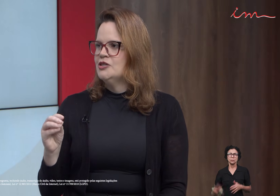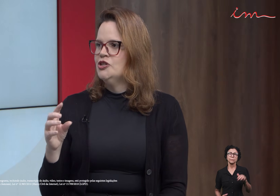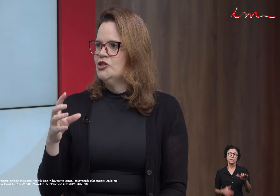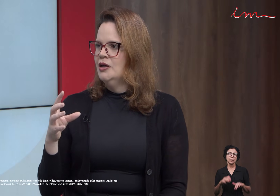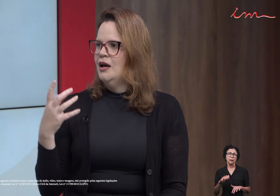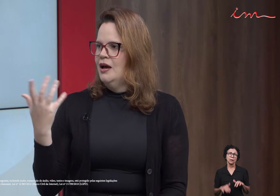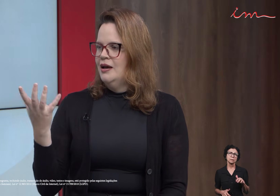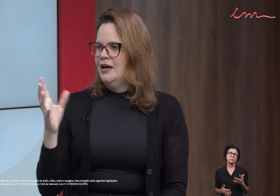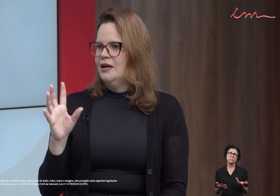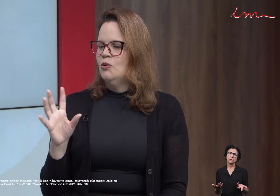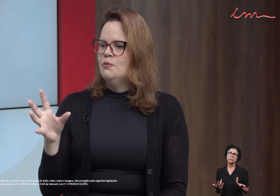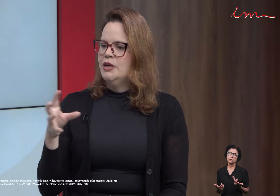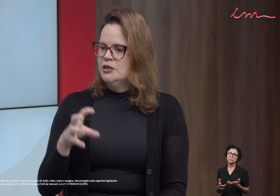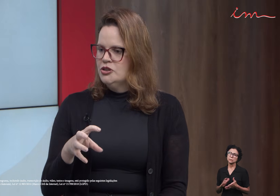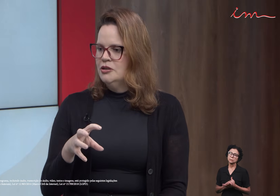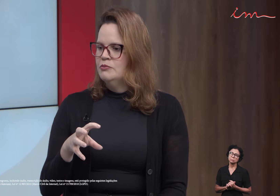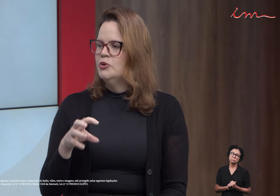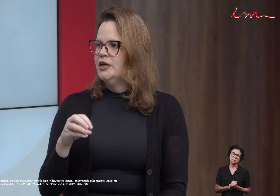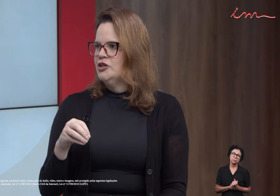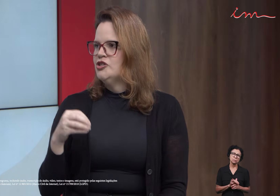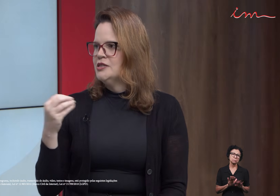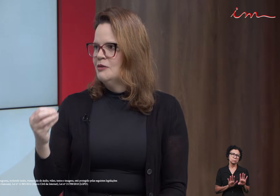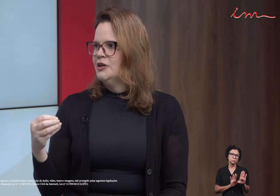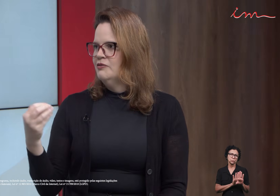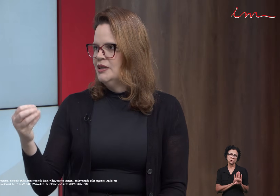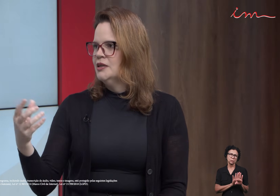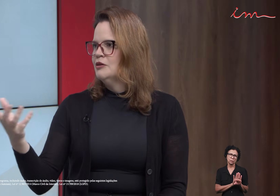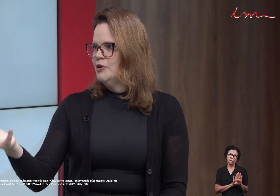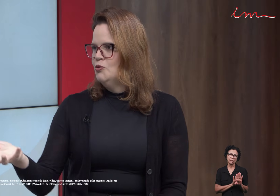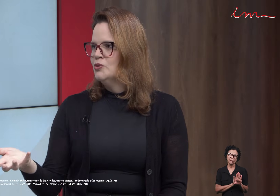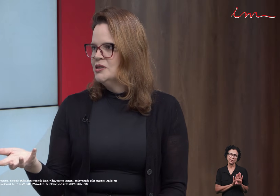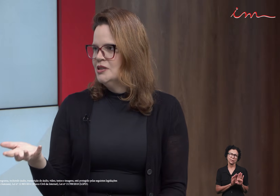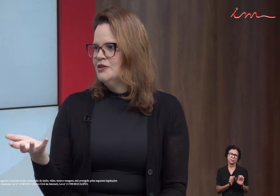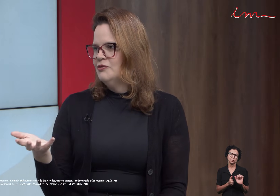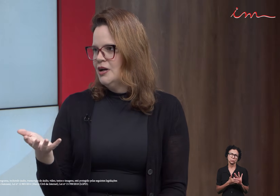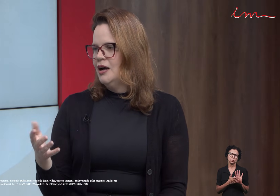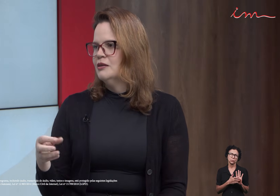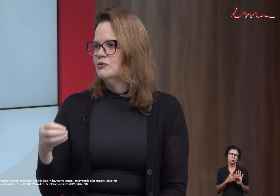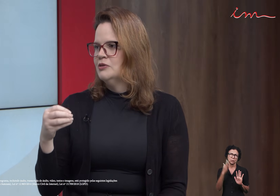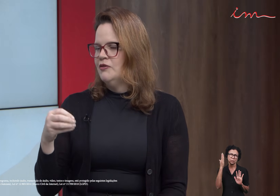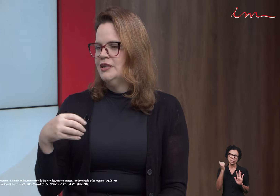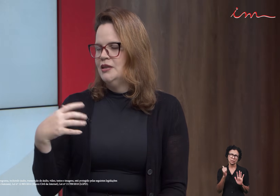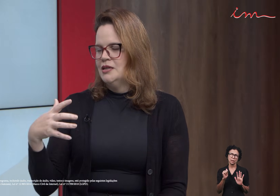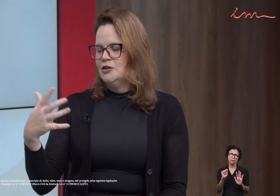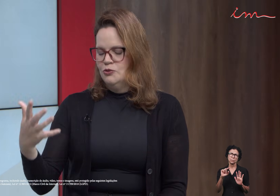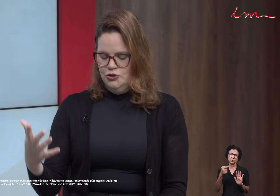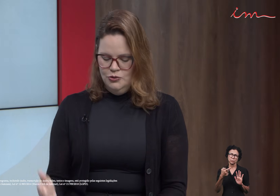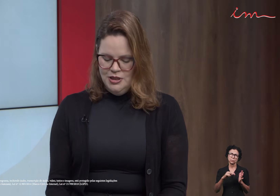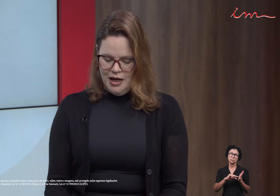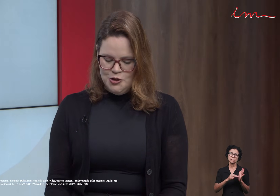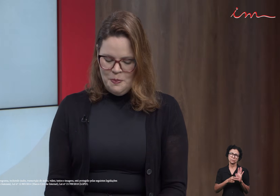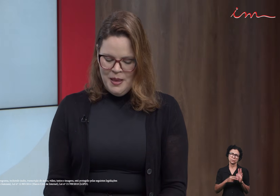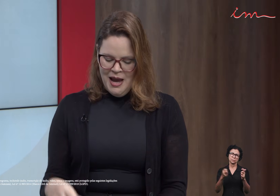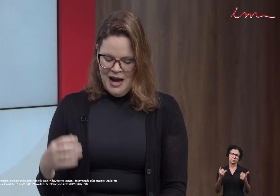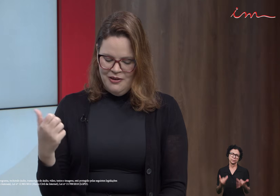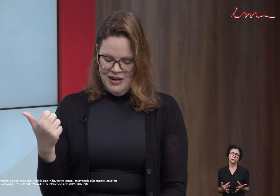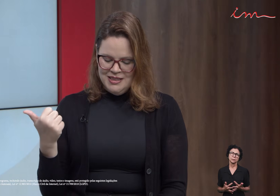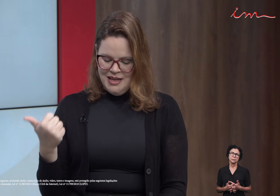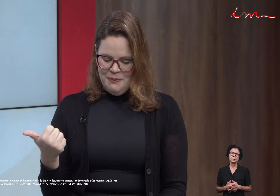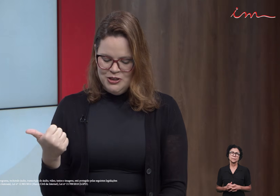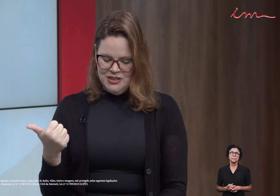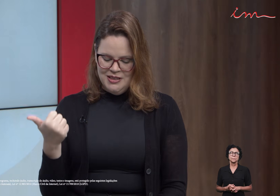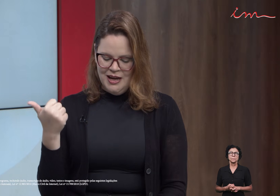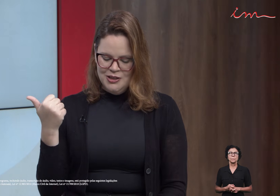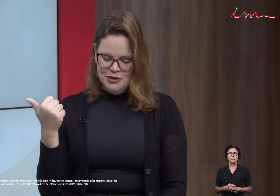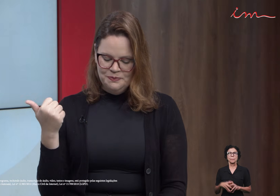vezes se a gente, omite, porque a gente já sabe que vai ter também um outro significado, né, vai ter essa continuidade. Aí fala